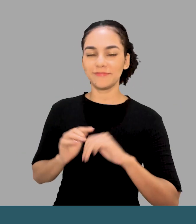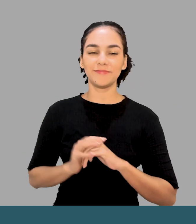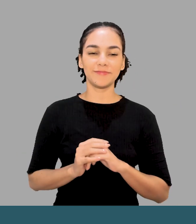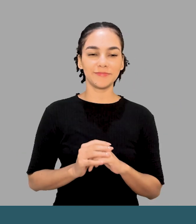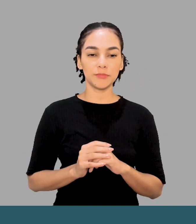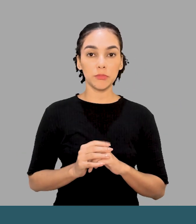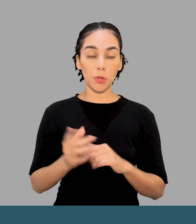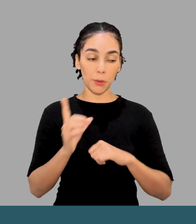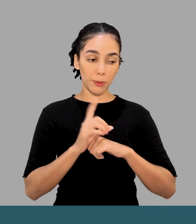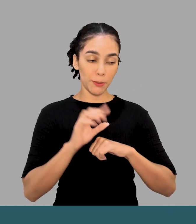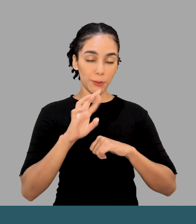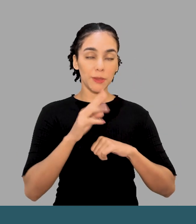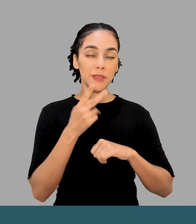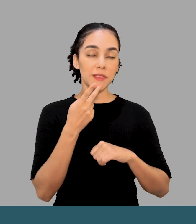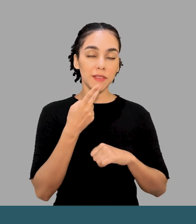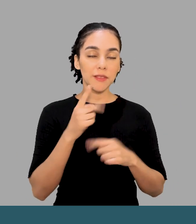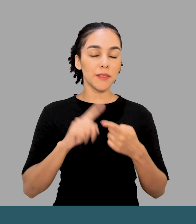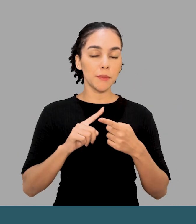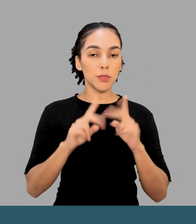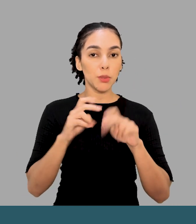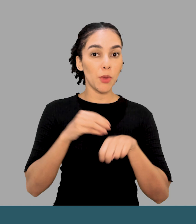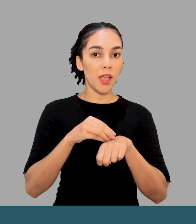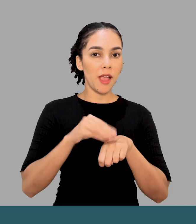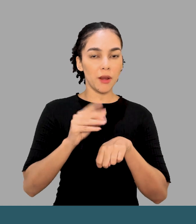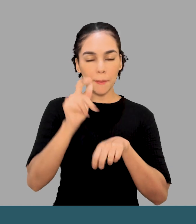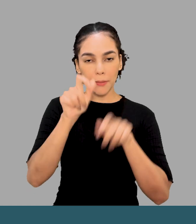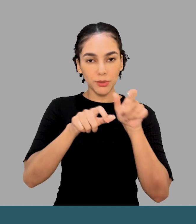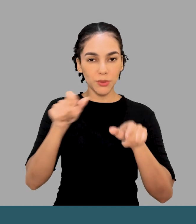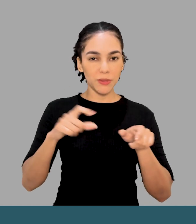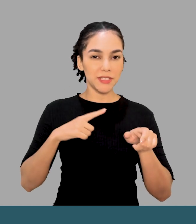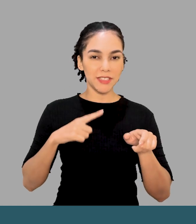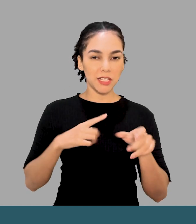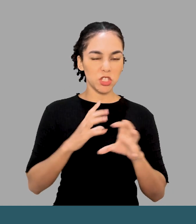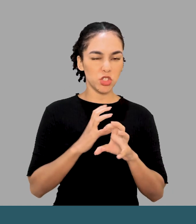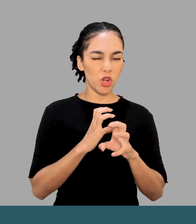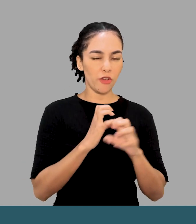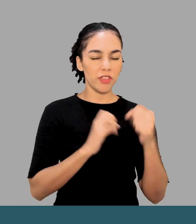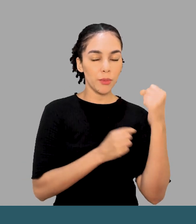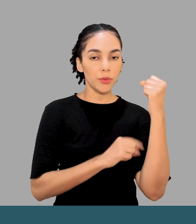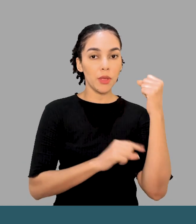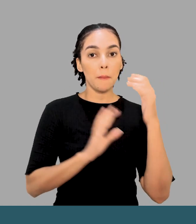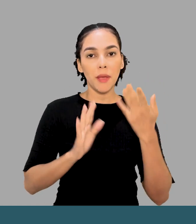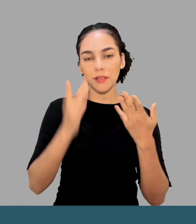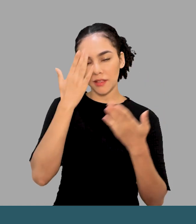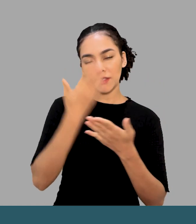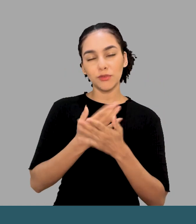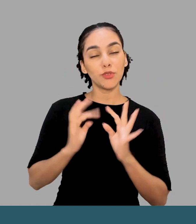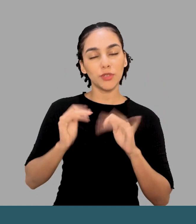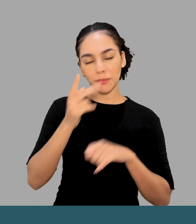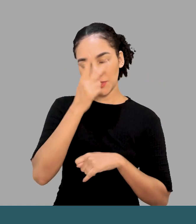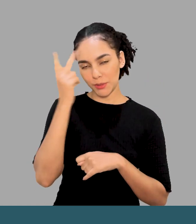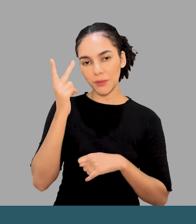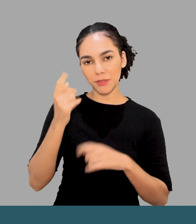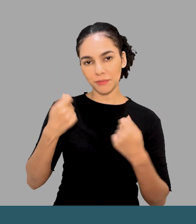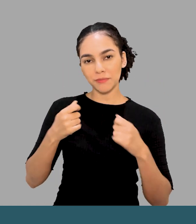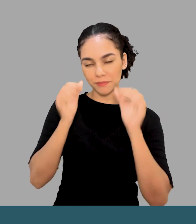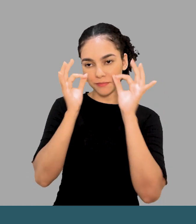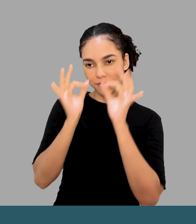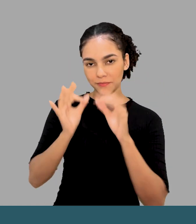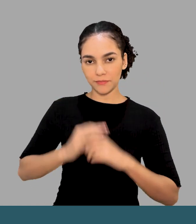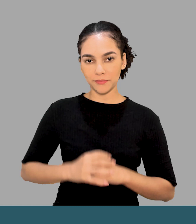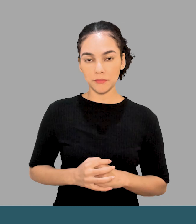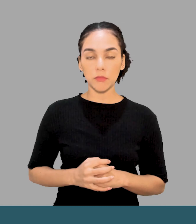disso, ele deixou um recado para as pessoas com distrofia muscular, mas que eu acredito que vale para todas as pessoas. Cada um tem o seu